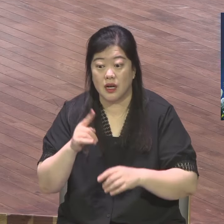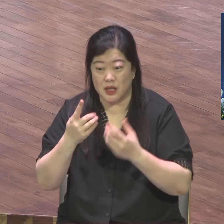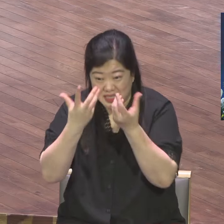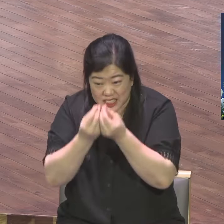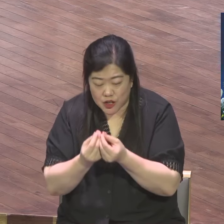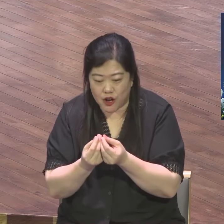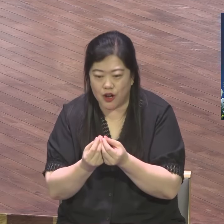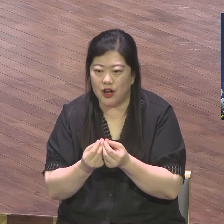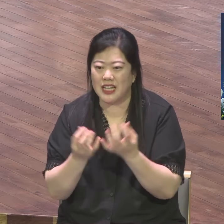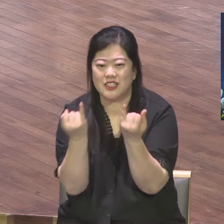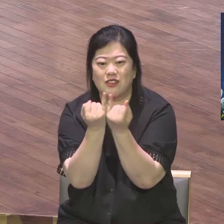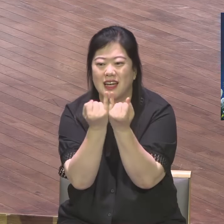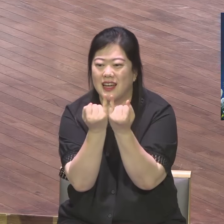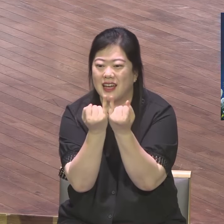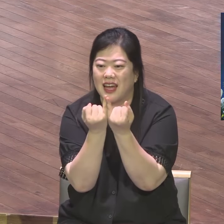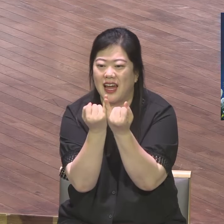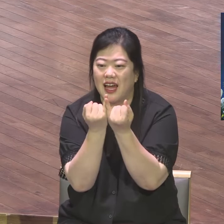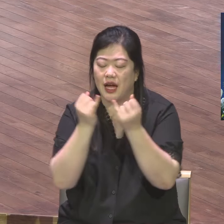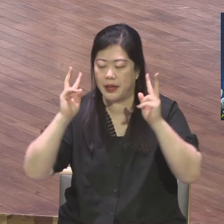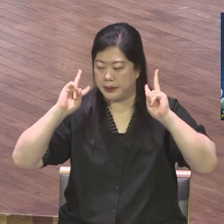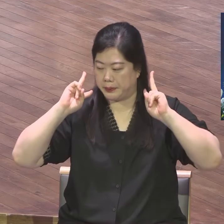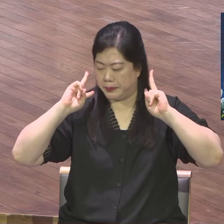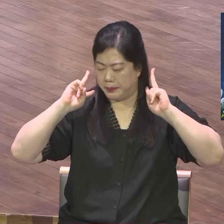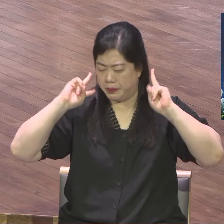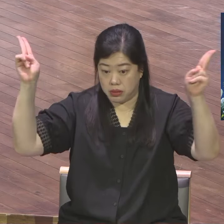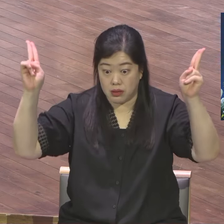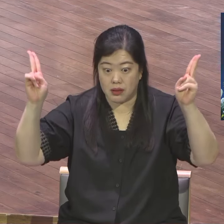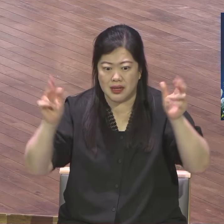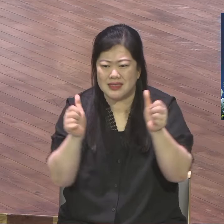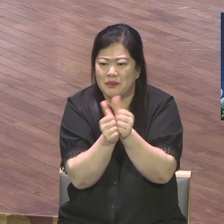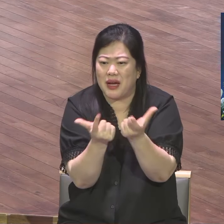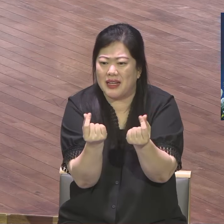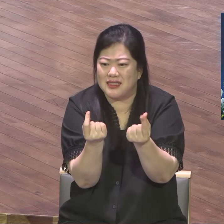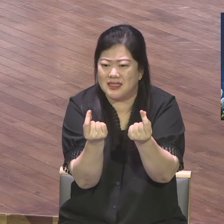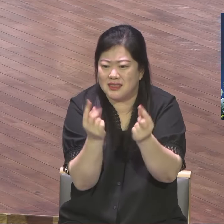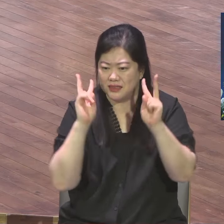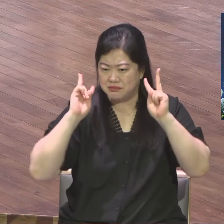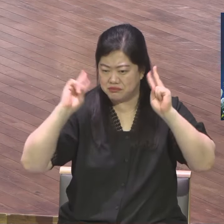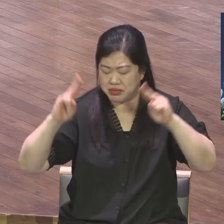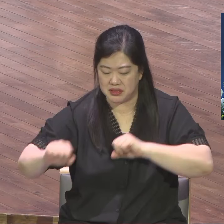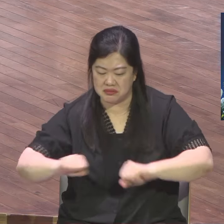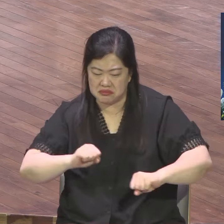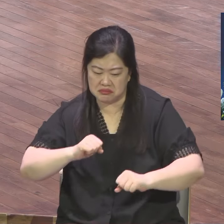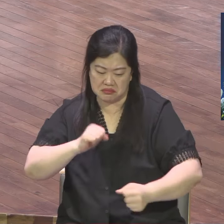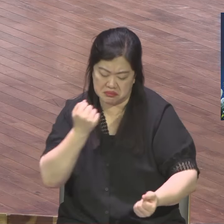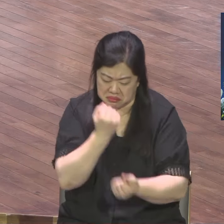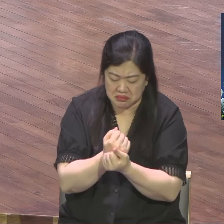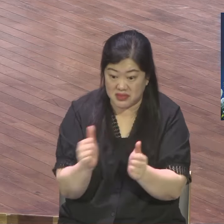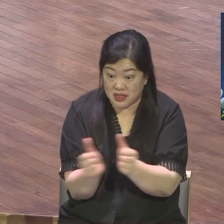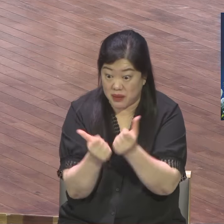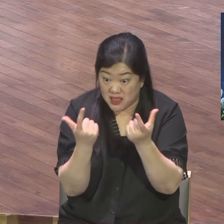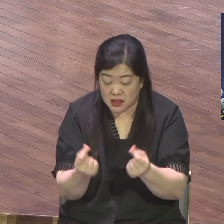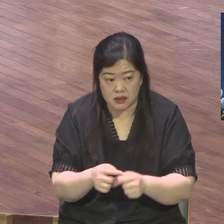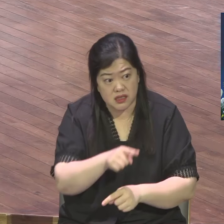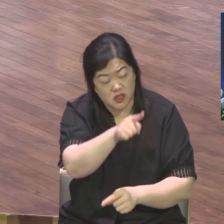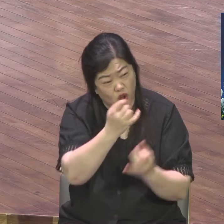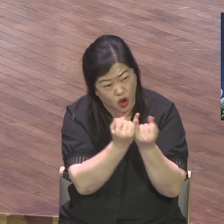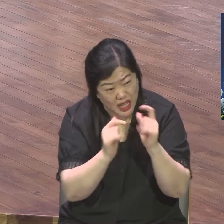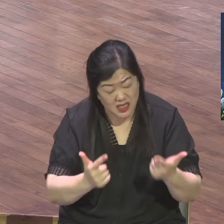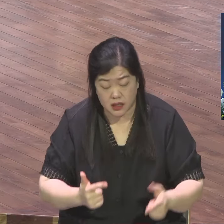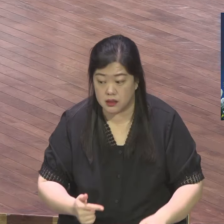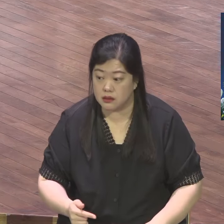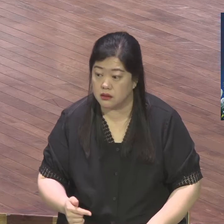지금 그래도 비성경적으로 저주받을. 그 내가